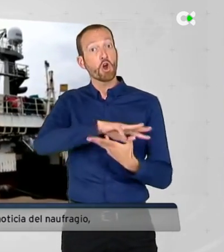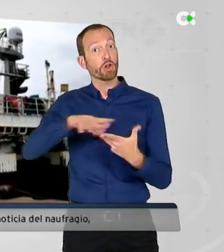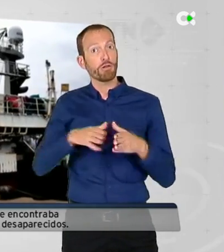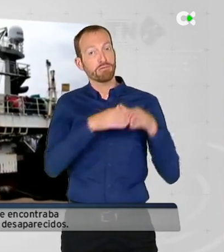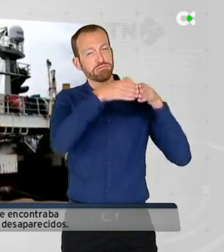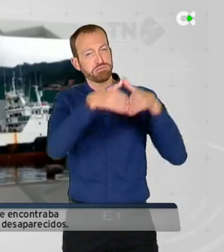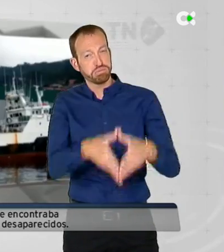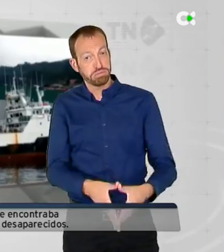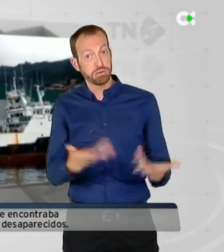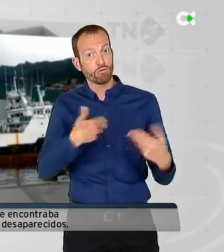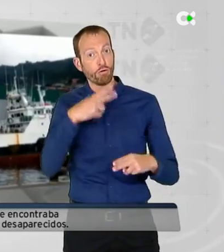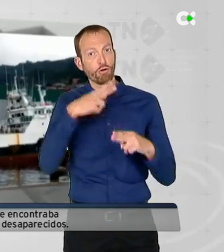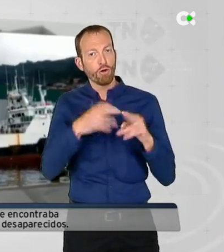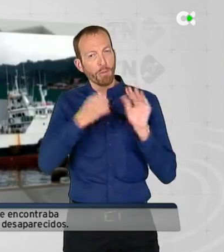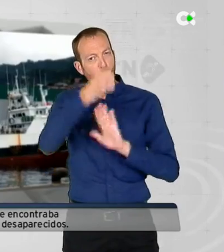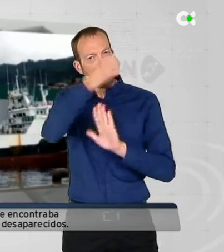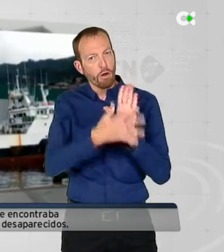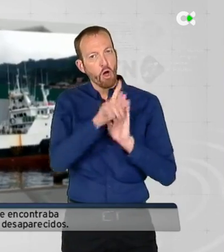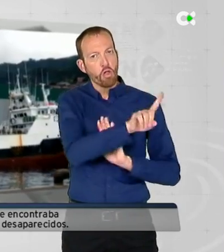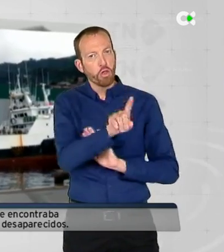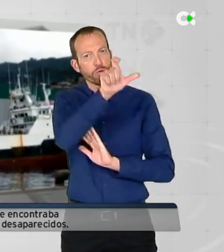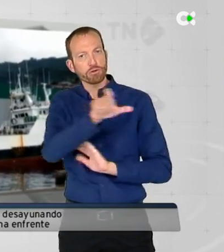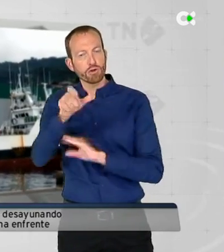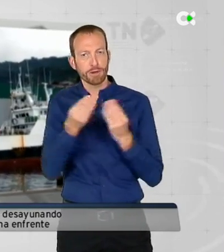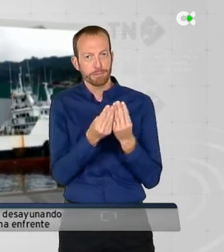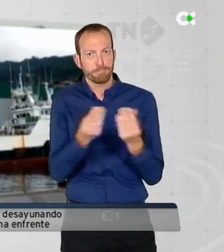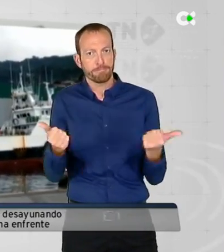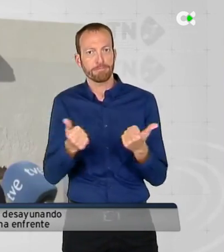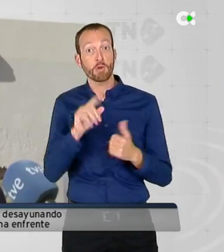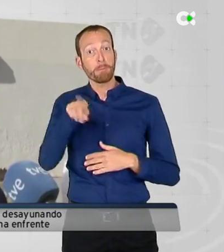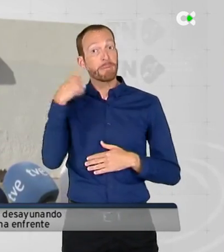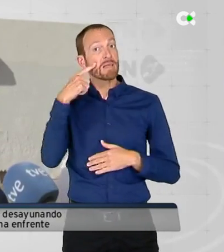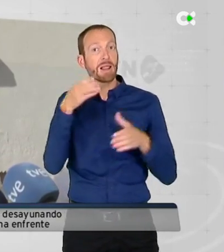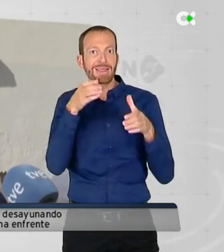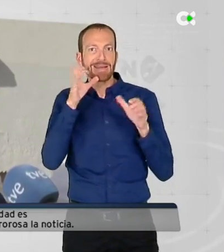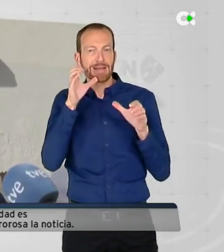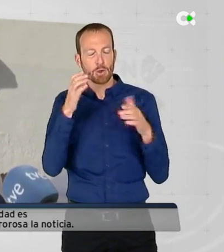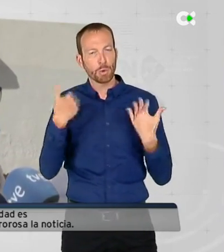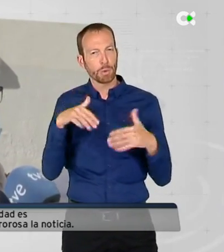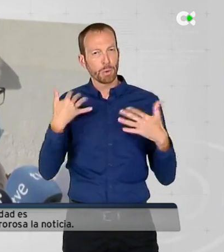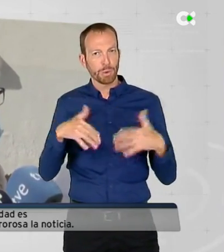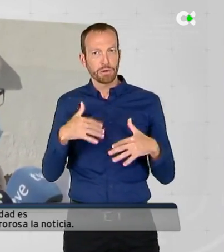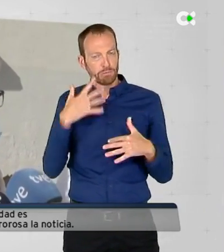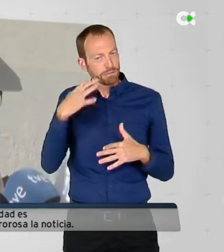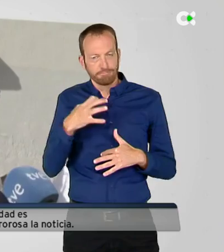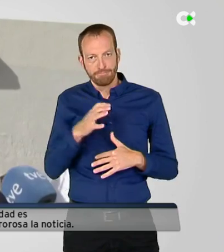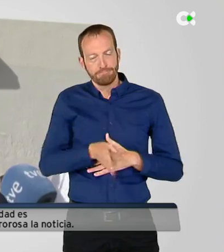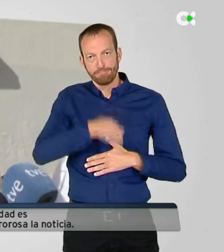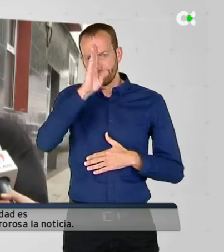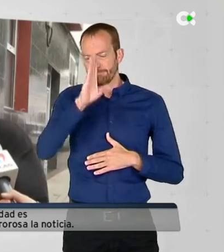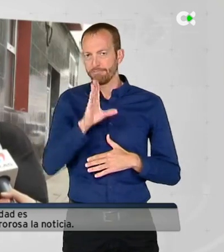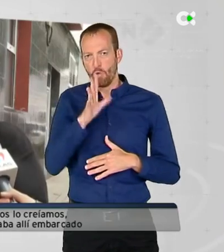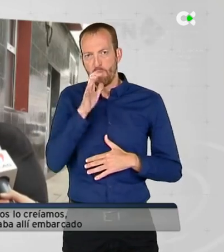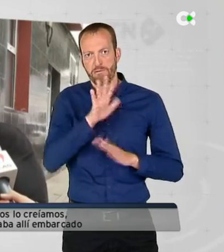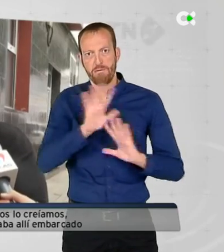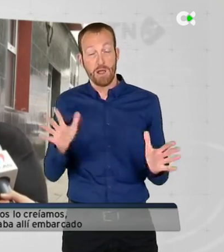naufragio, su nombre se encontraba entre los 11 desaparecidos. Yo me enteré desayunando esta mañana ahí frente y la verdad que ha sido forrosa la noticia.